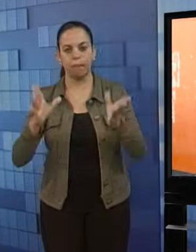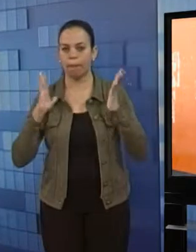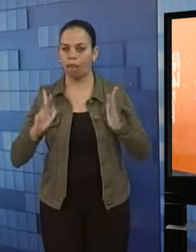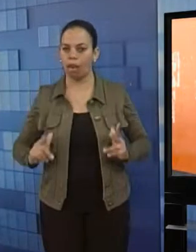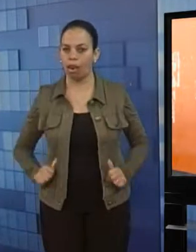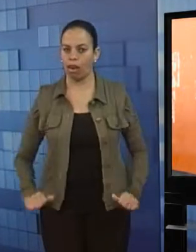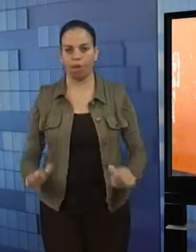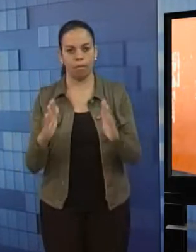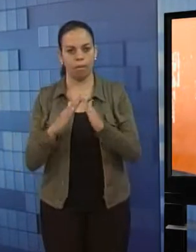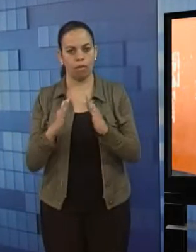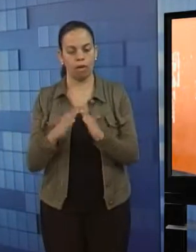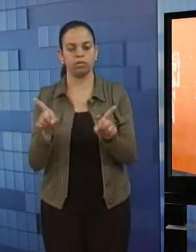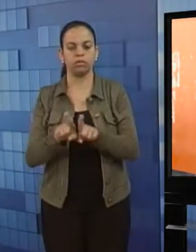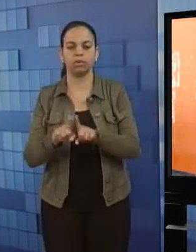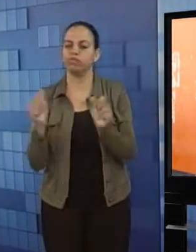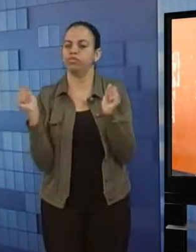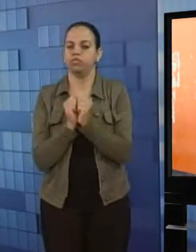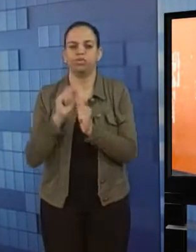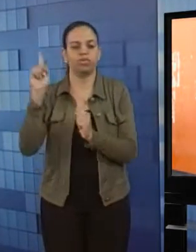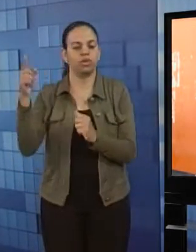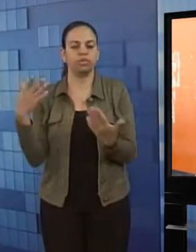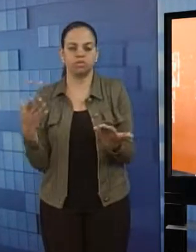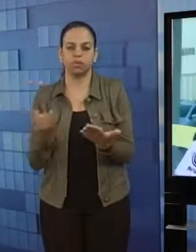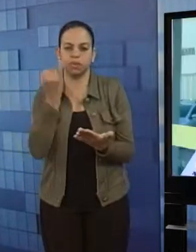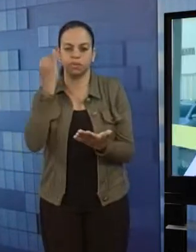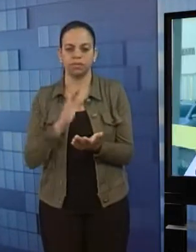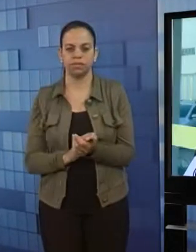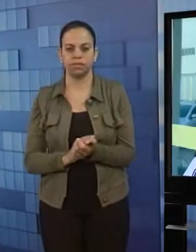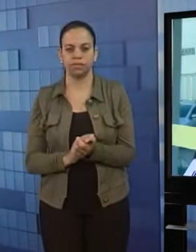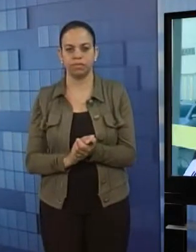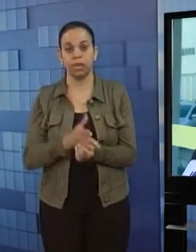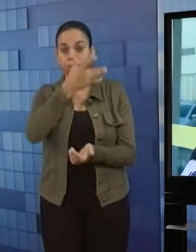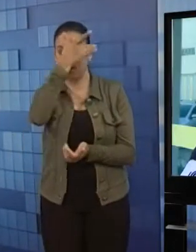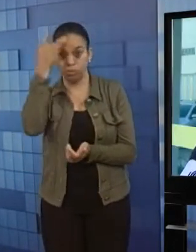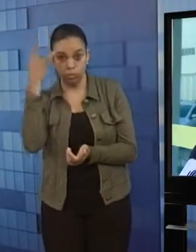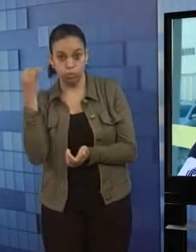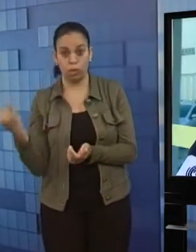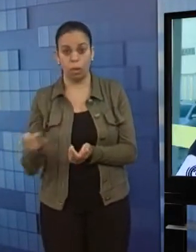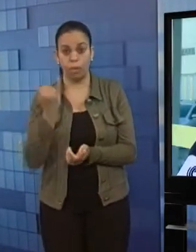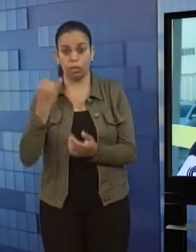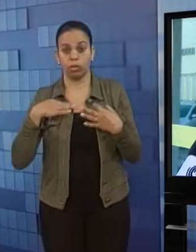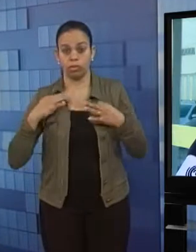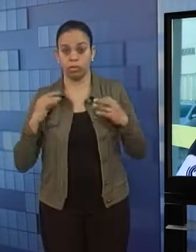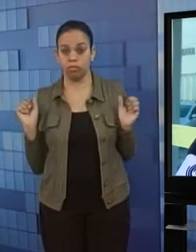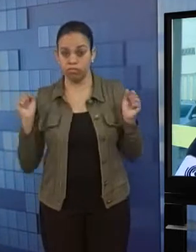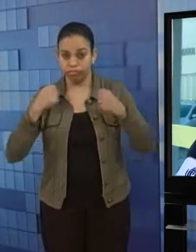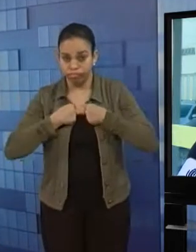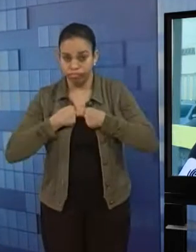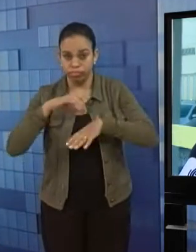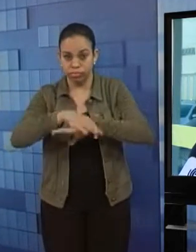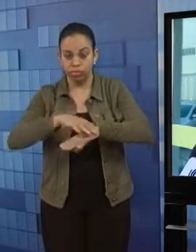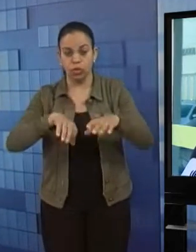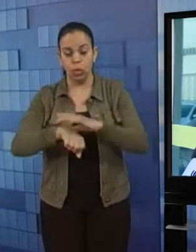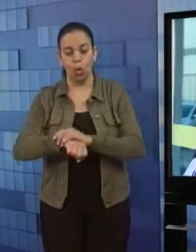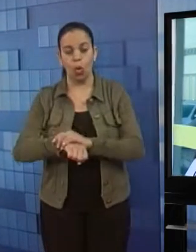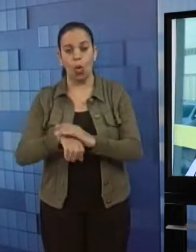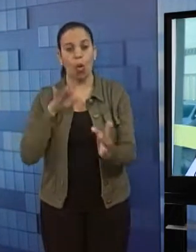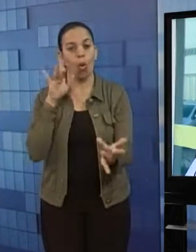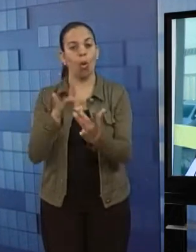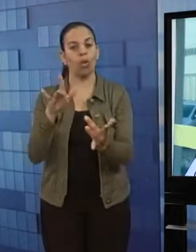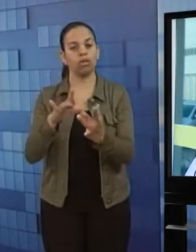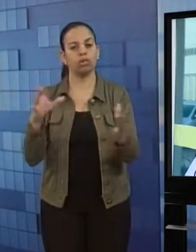limpeza. E o mais, pegar com Deus. Ela se agasalha, evita ter contato com a